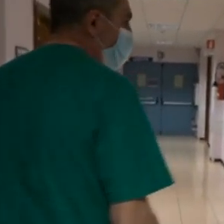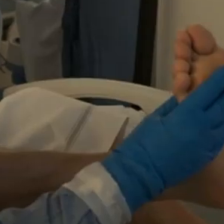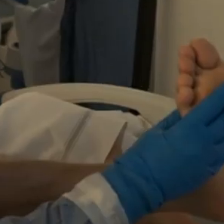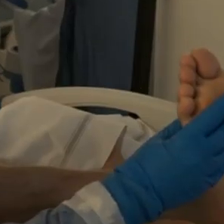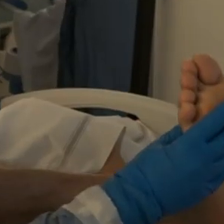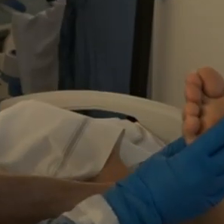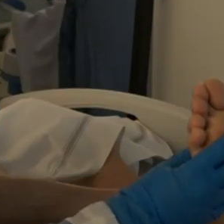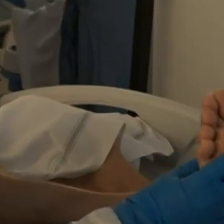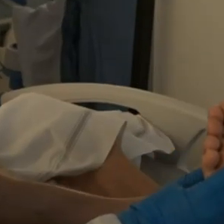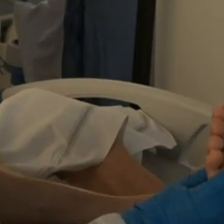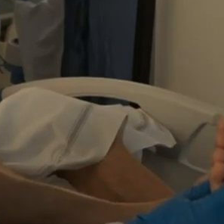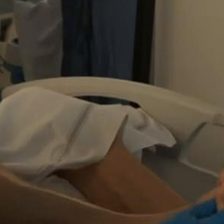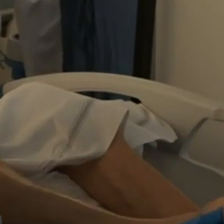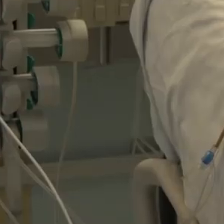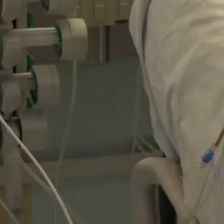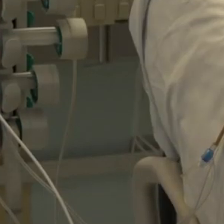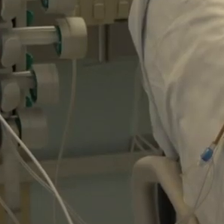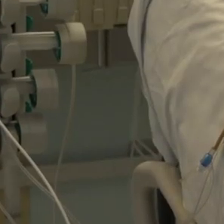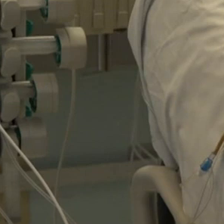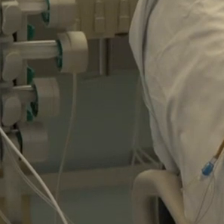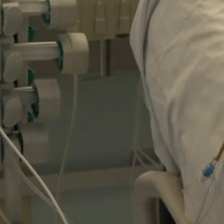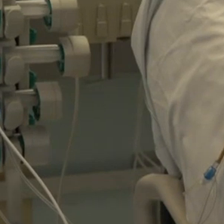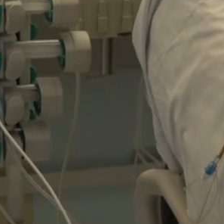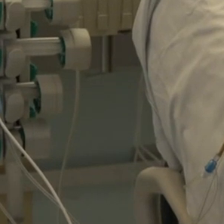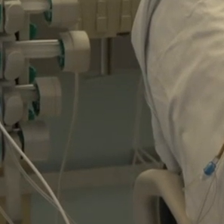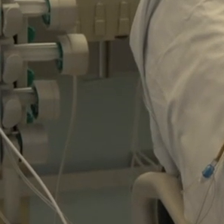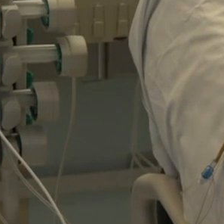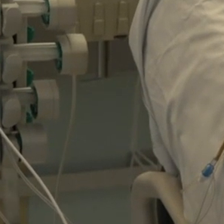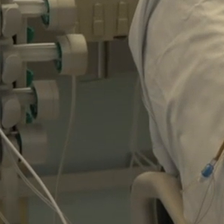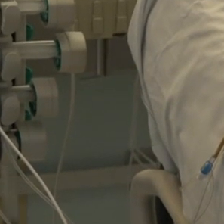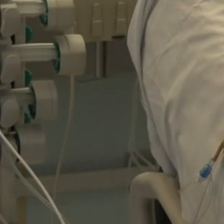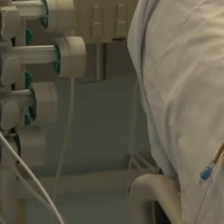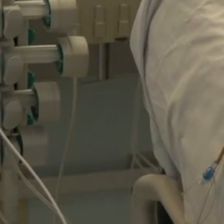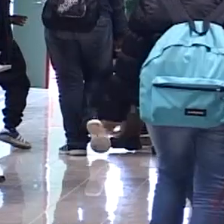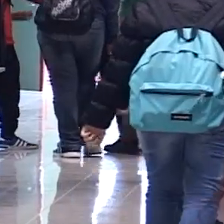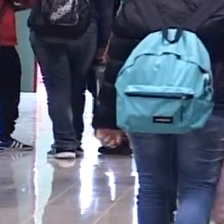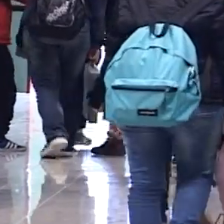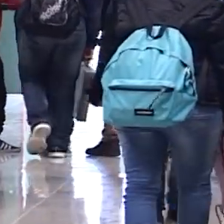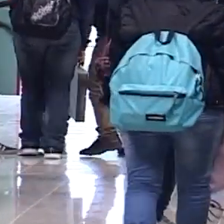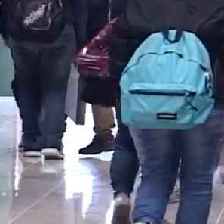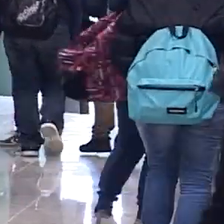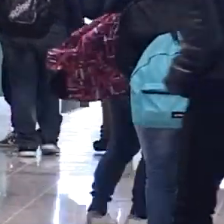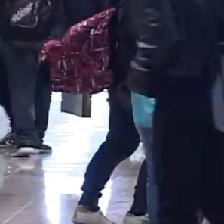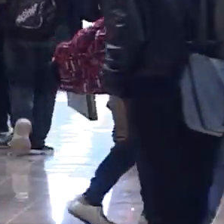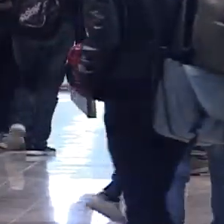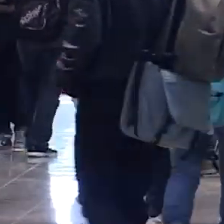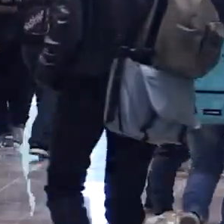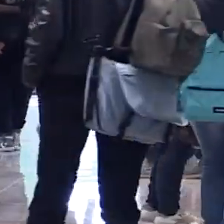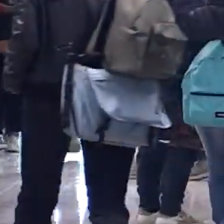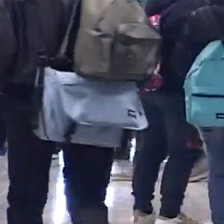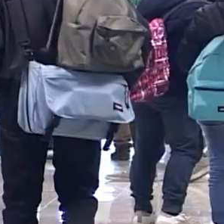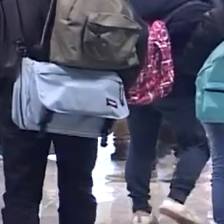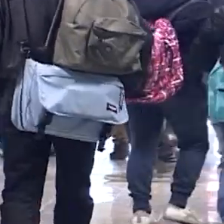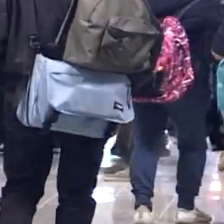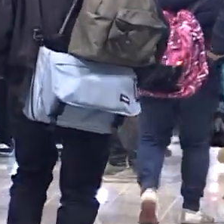2 settimane, spiega Zaia, dovremmo averne superati 2 su 3. In questa fase i contagi riguardano soprattutto i bambini, in particolar modo quelli